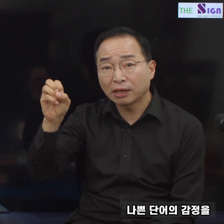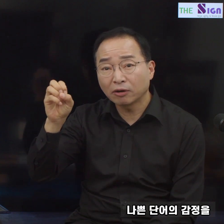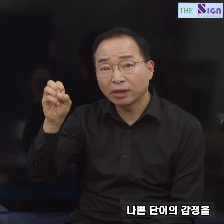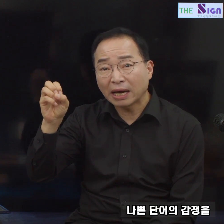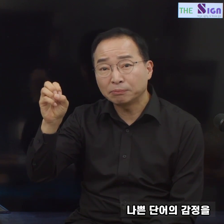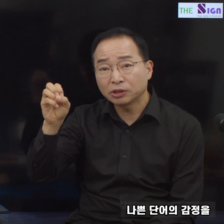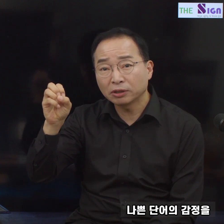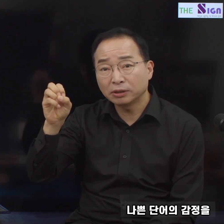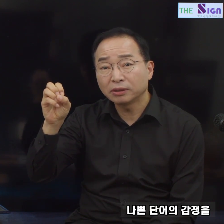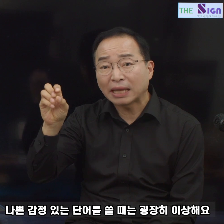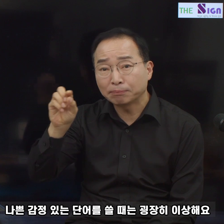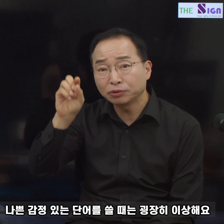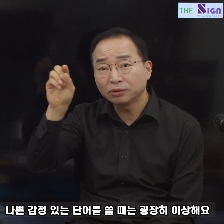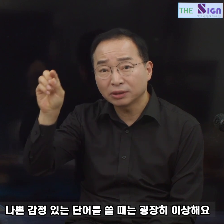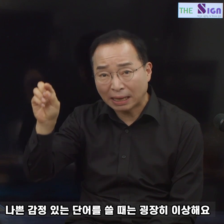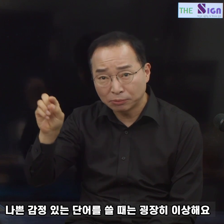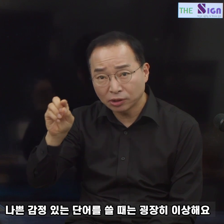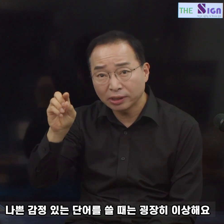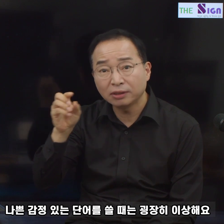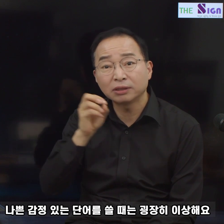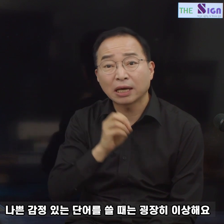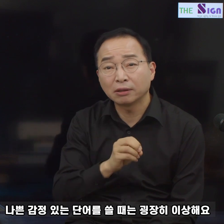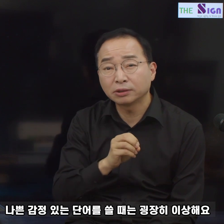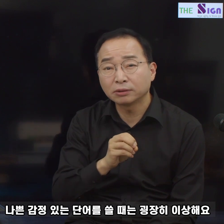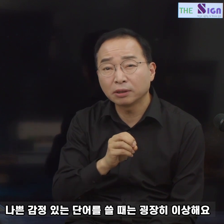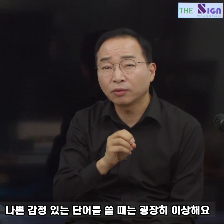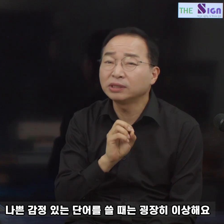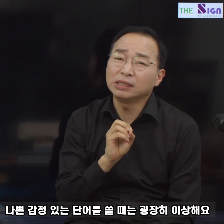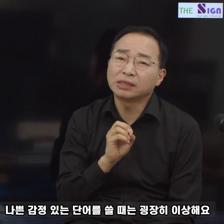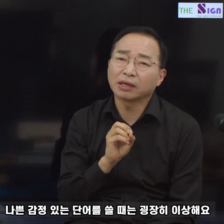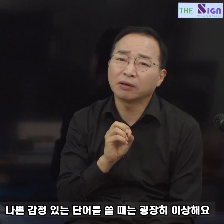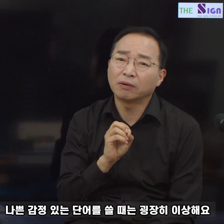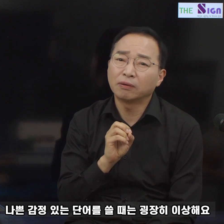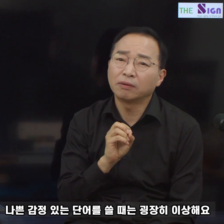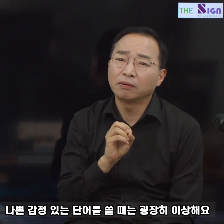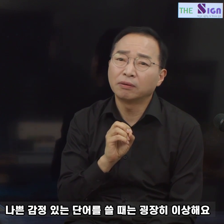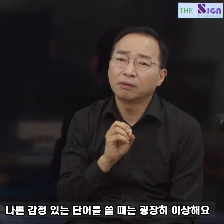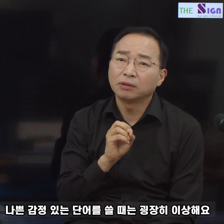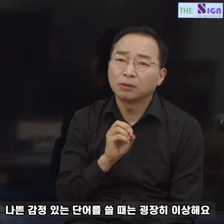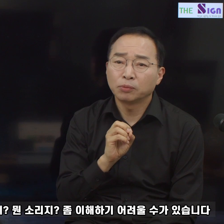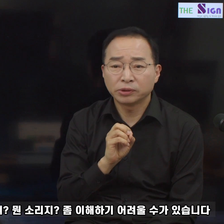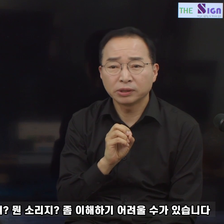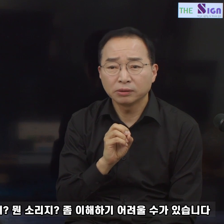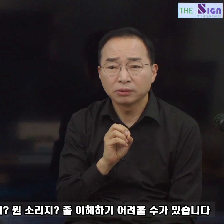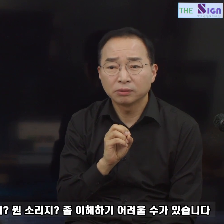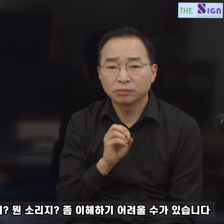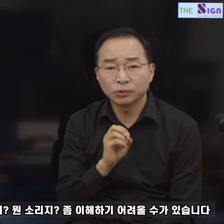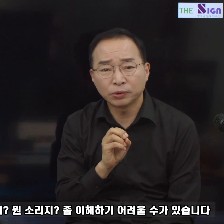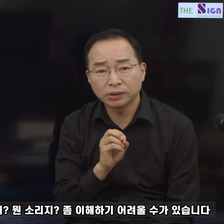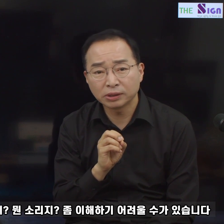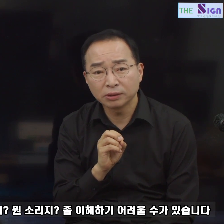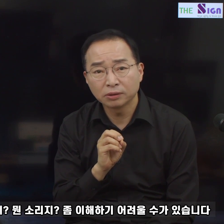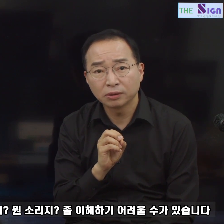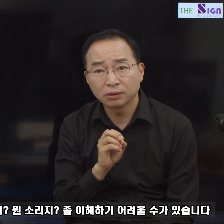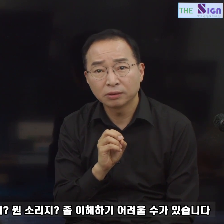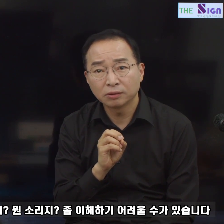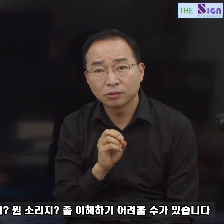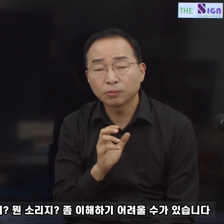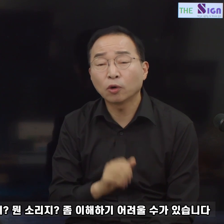단어의 감정을, 나쁜 감정이 있는 단어를 쓸 때는 굉장히 이상해요. 뭐지? 뭔 소리지? 좀 어려울